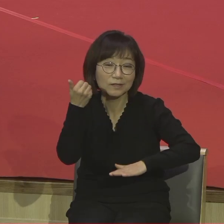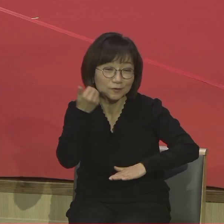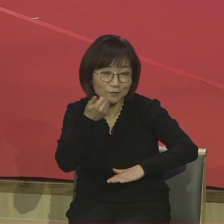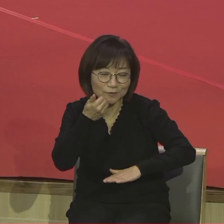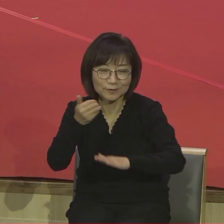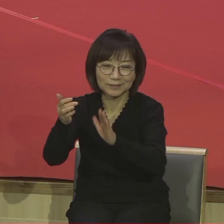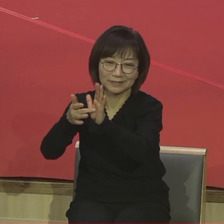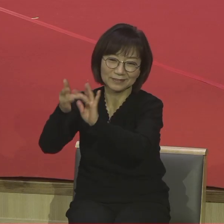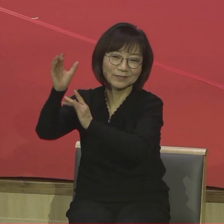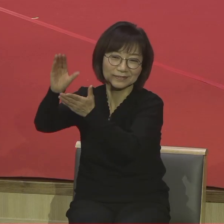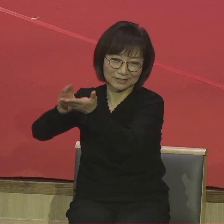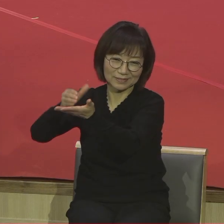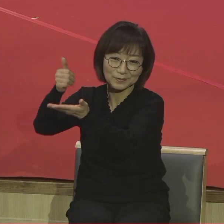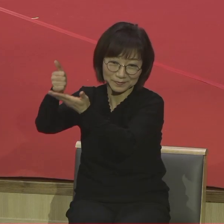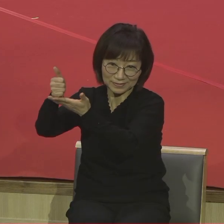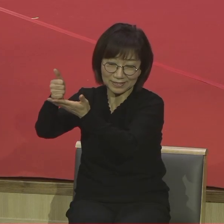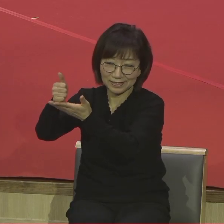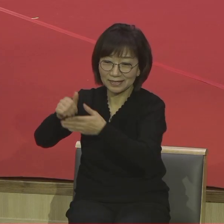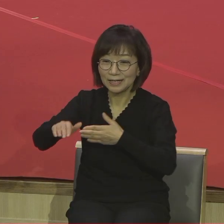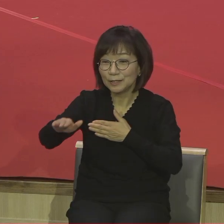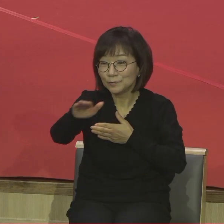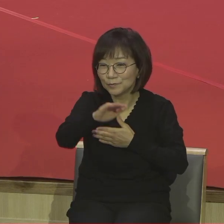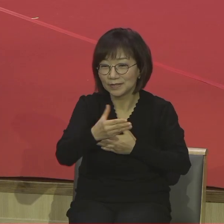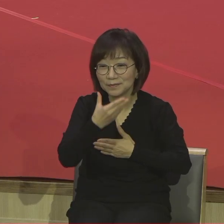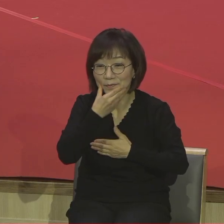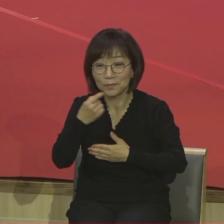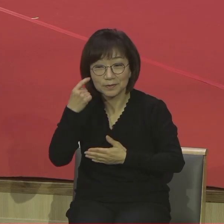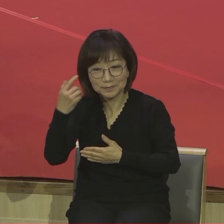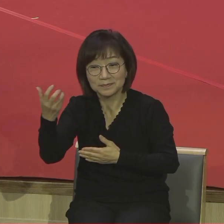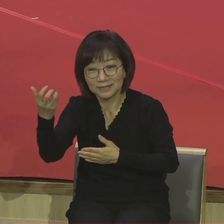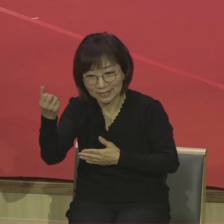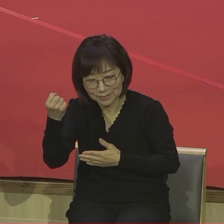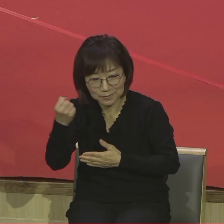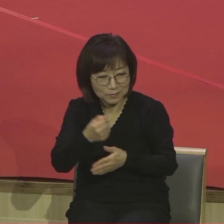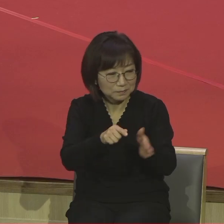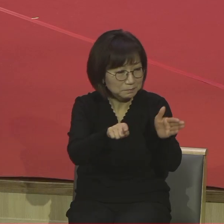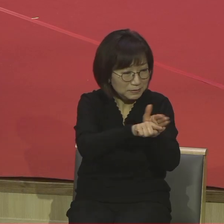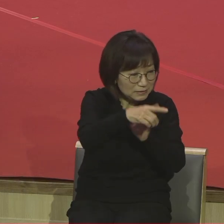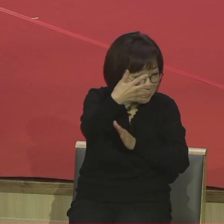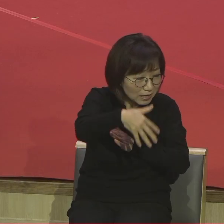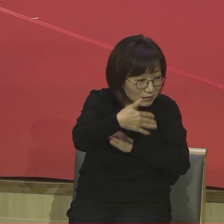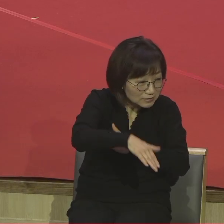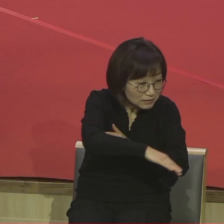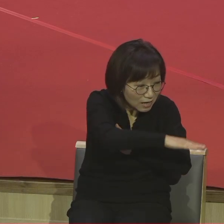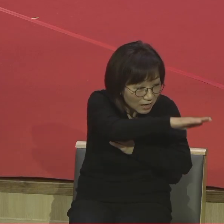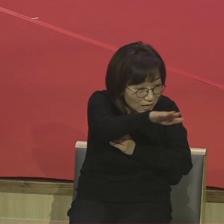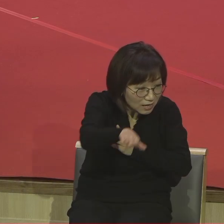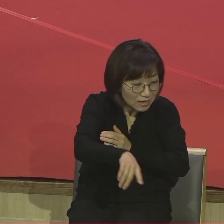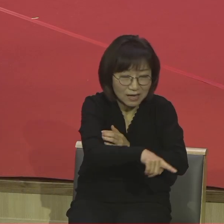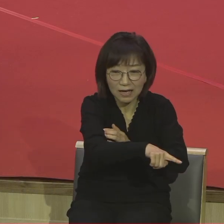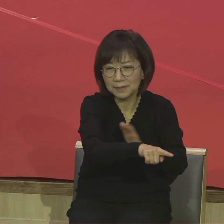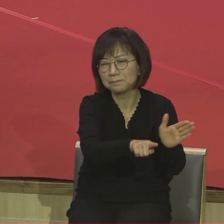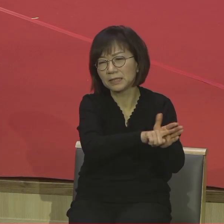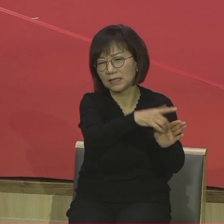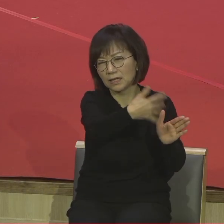완전 복음 분명히 붙잡고 불신 가문, 불신 가족, 불신 영혼